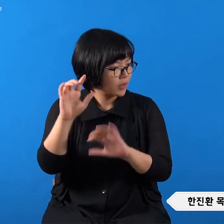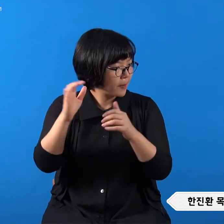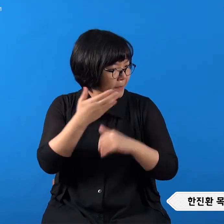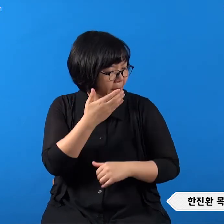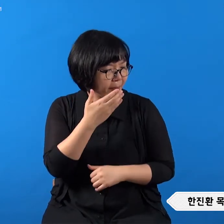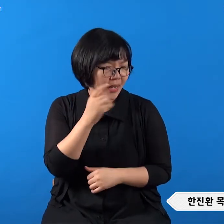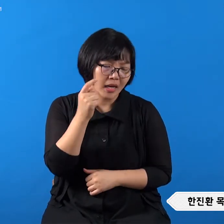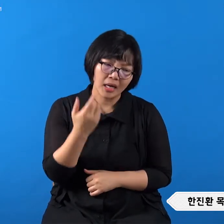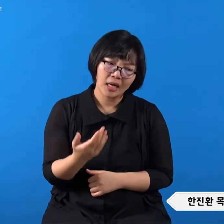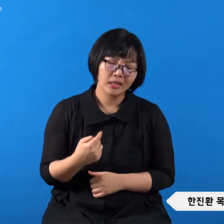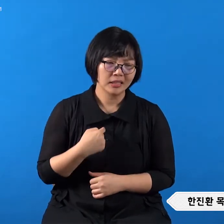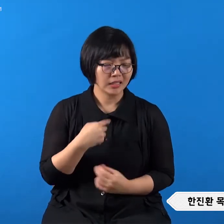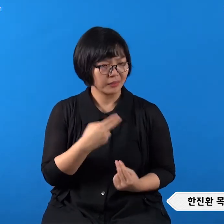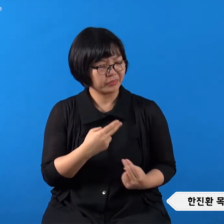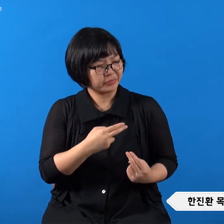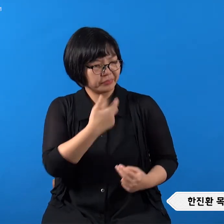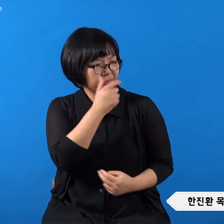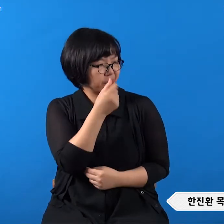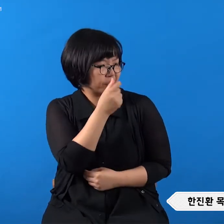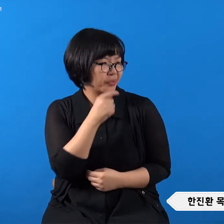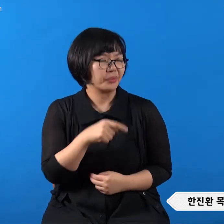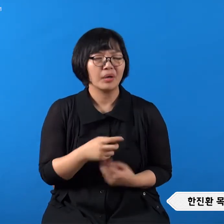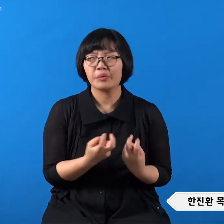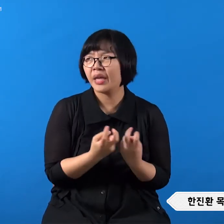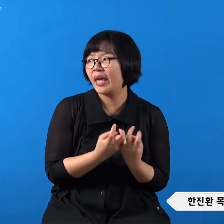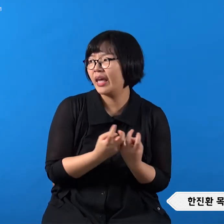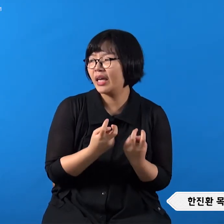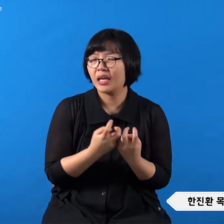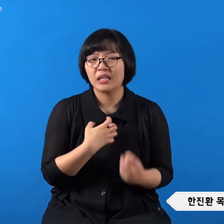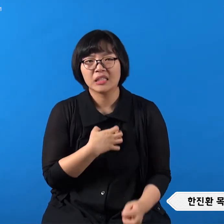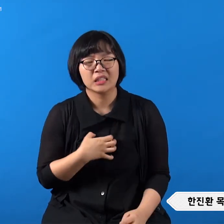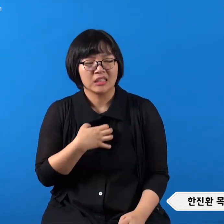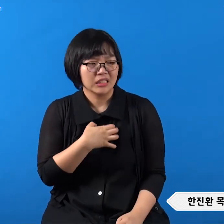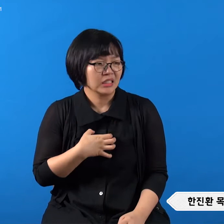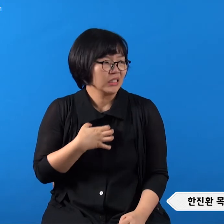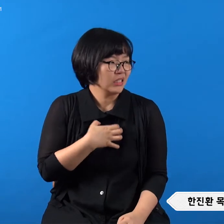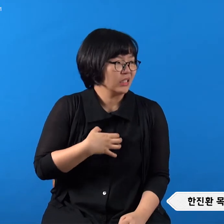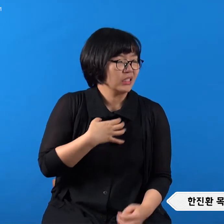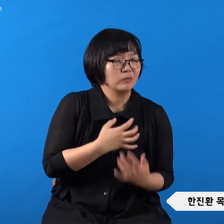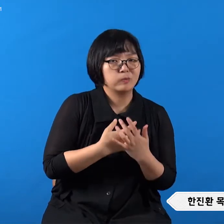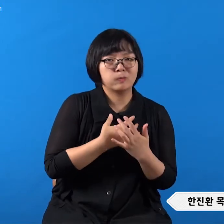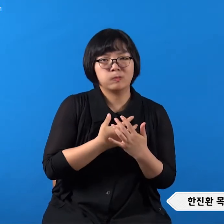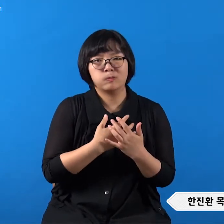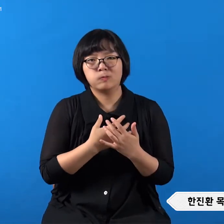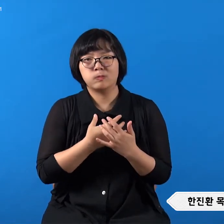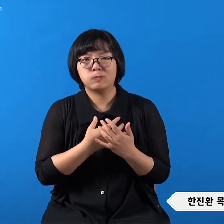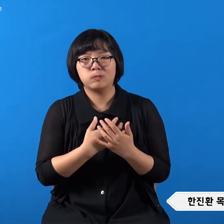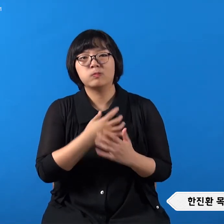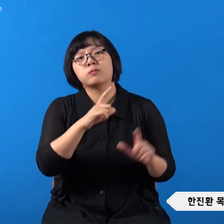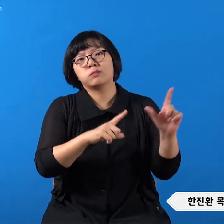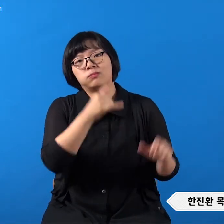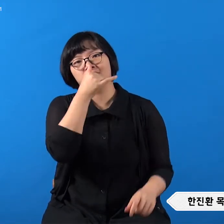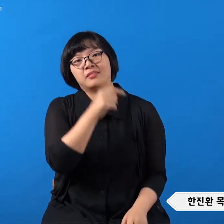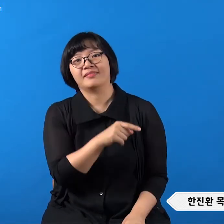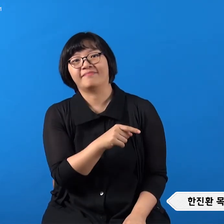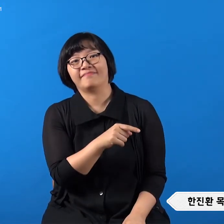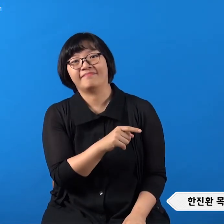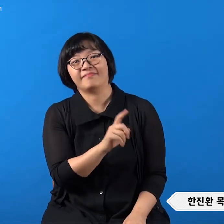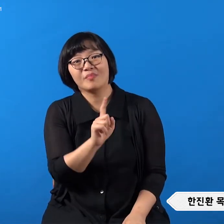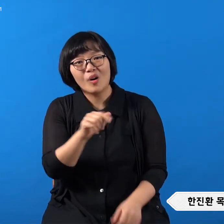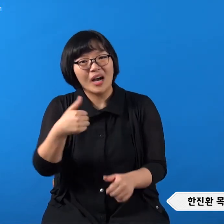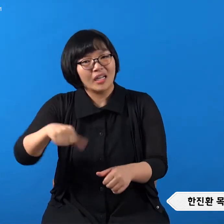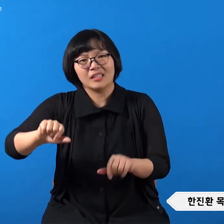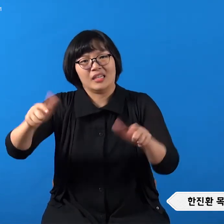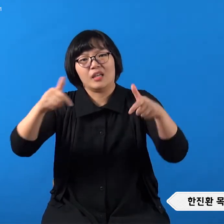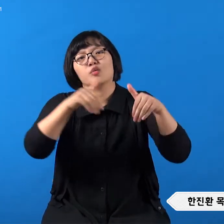내가 쌓은 이 정도의 의로 충분할까? 늘 자신이 없고 불안하고 두렵습니다. 종이